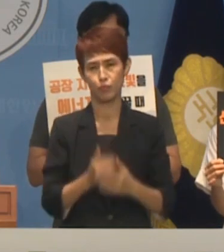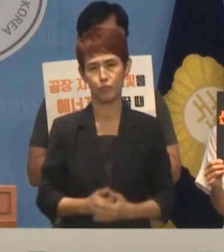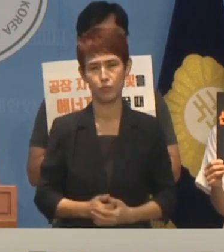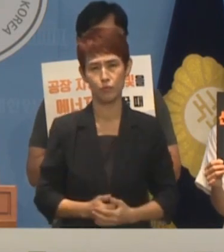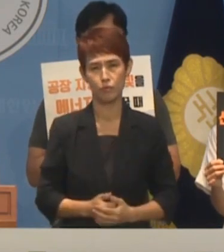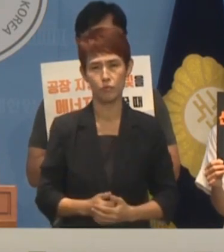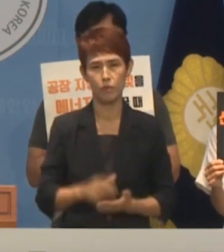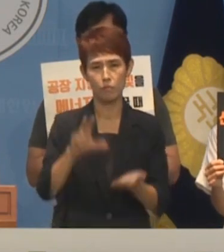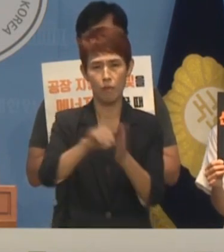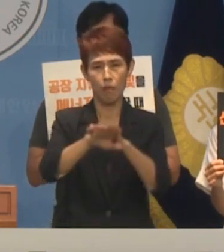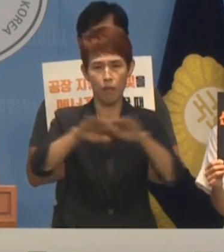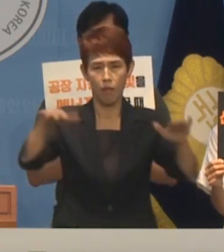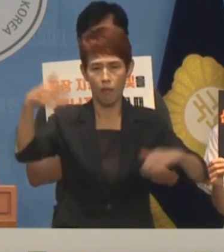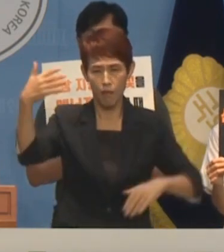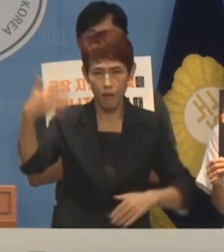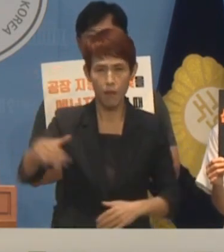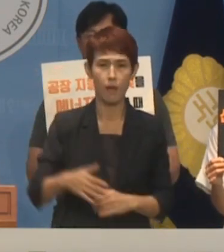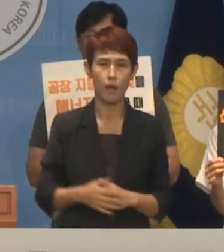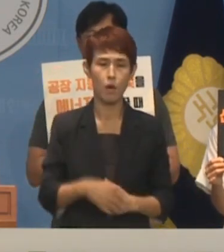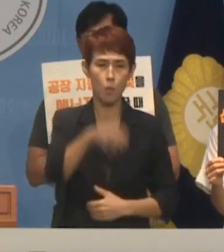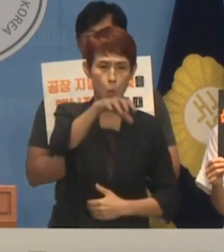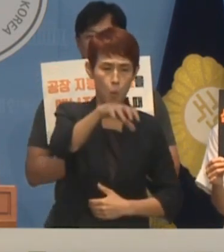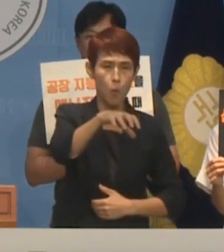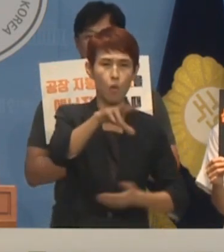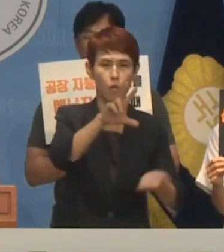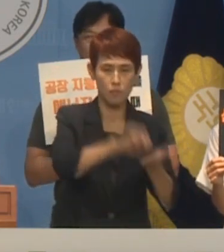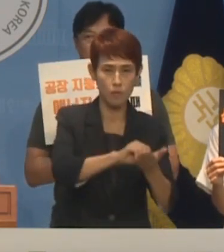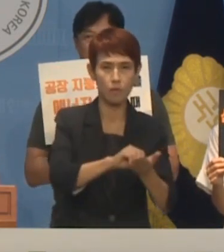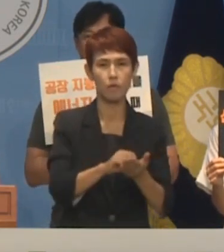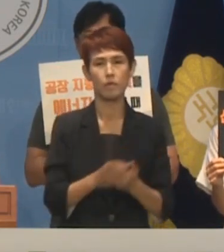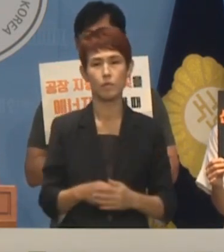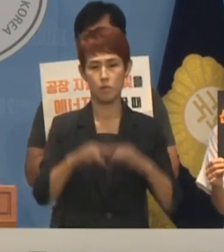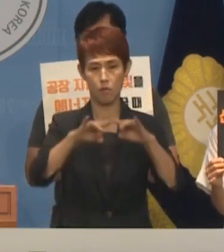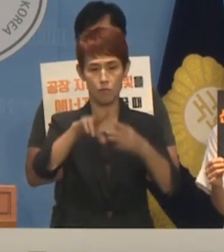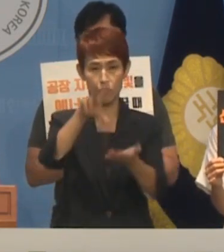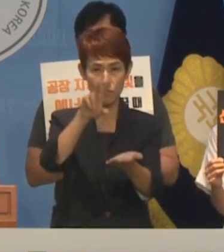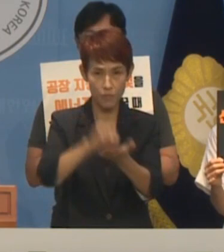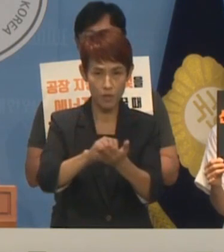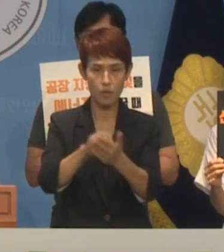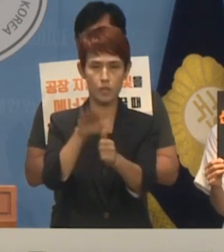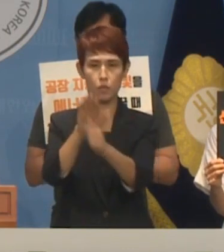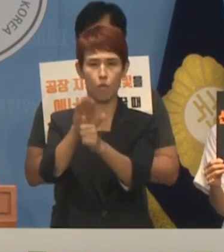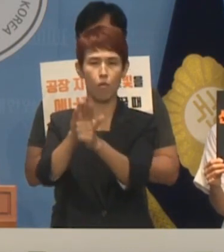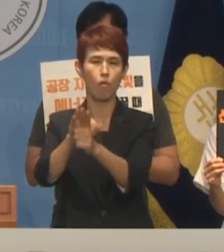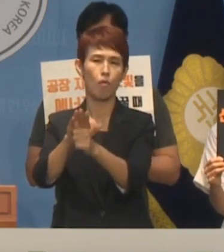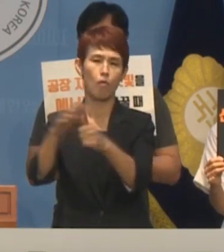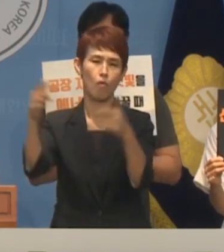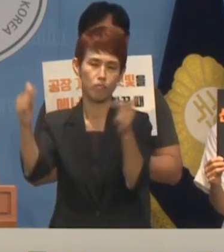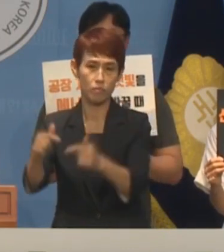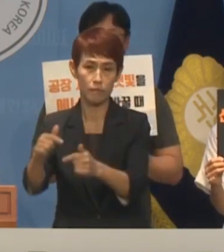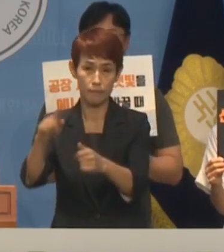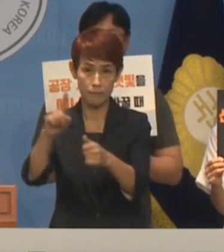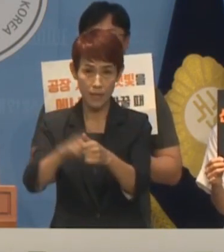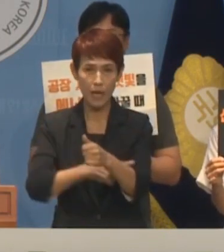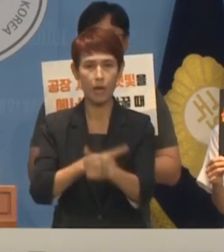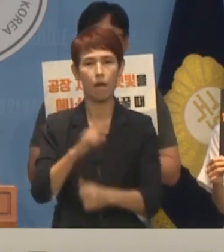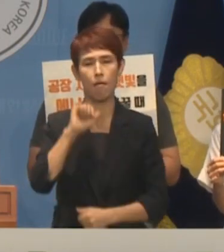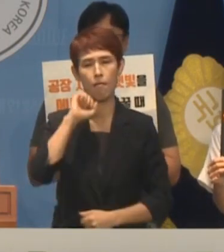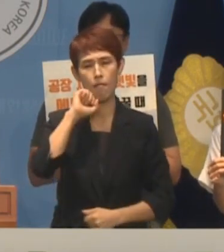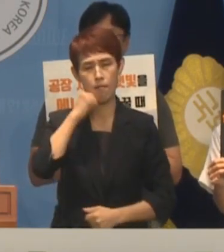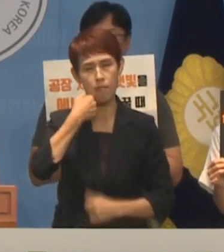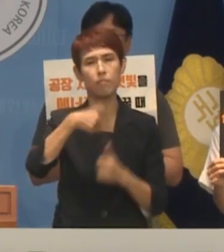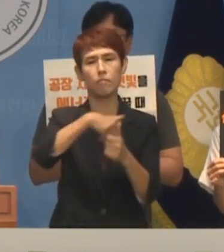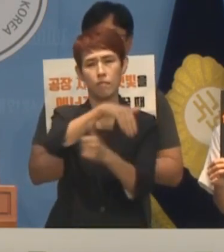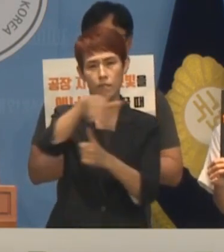여전히 해소되지 않는 입지 규제와 개통 문제, 지원 제도의 축소로 인해서 많은 어려움을 호소하고